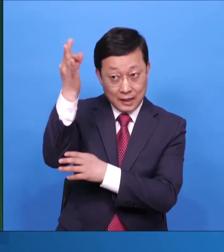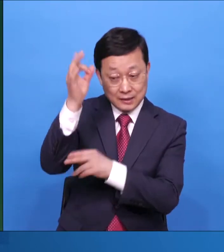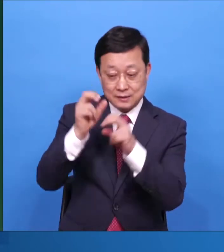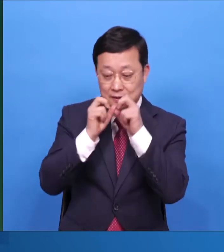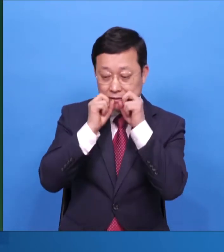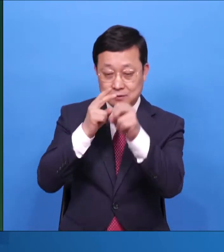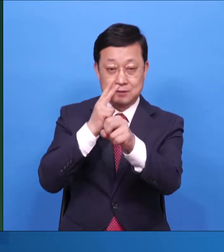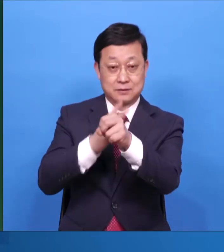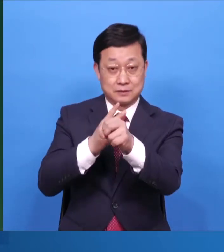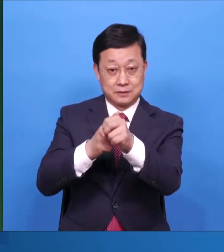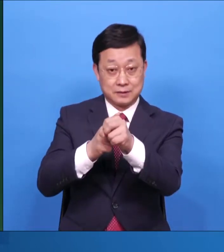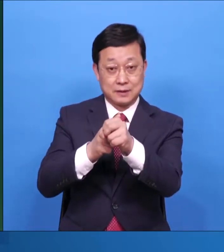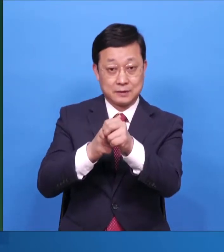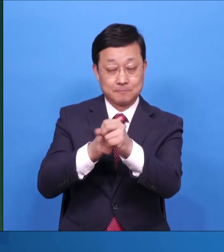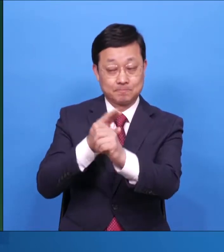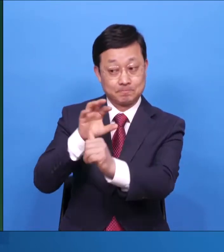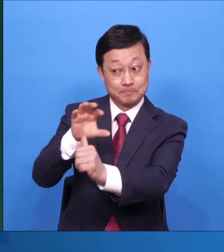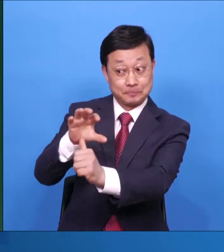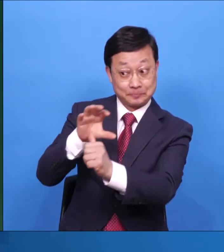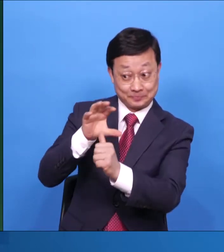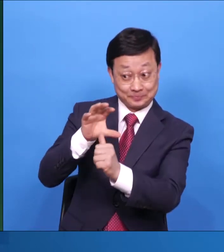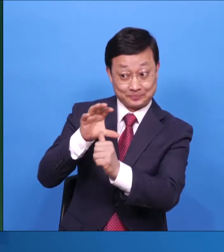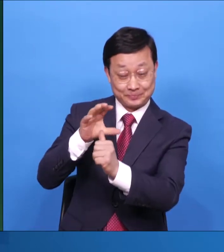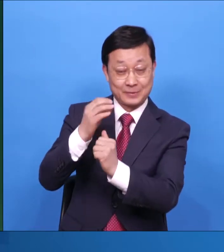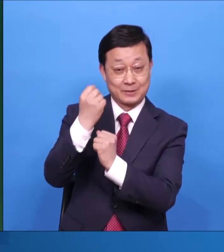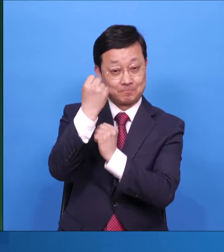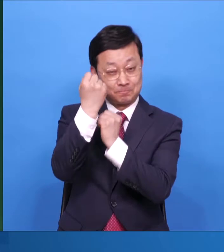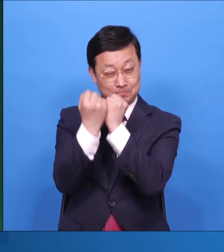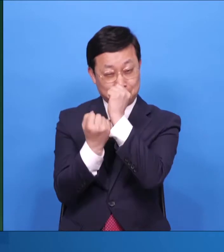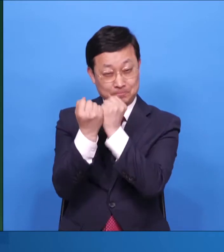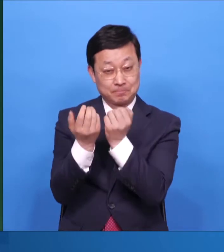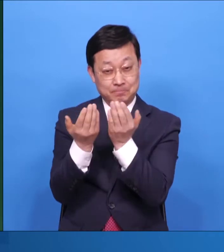Especialmente vamos a verlo con la vida de Eliseo.